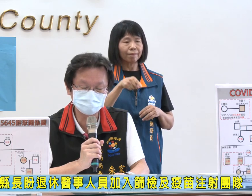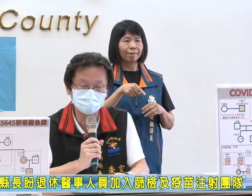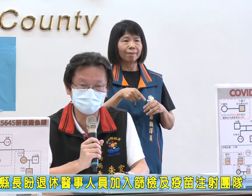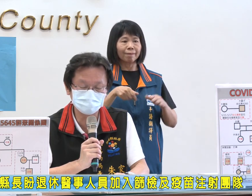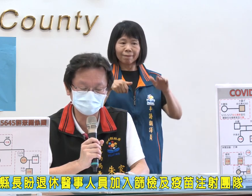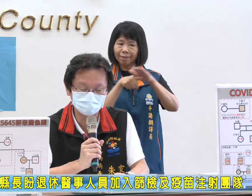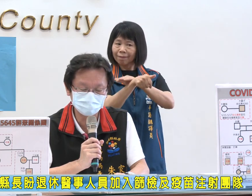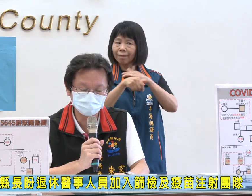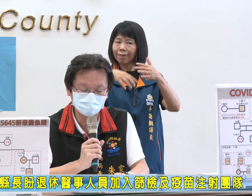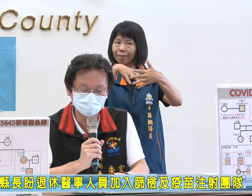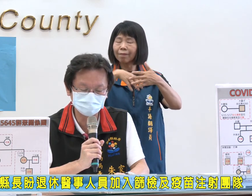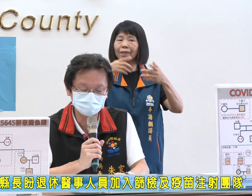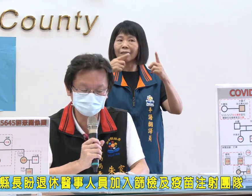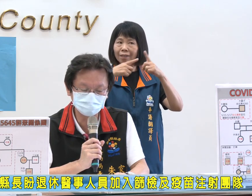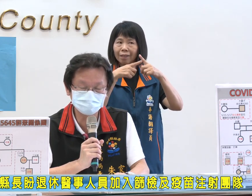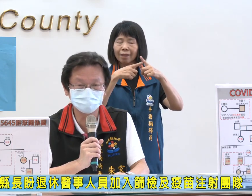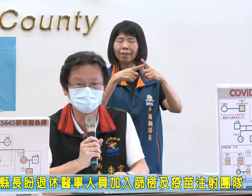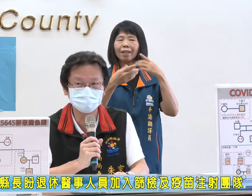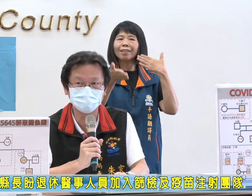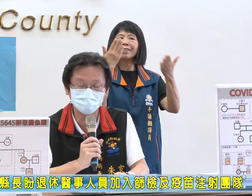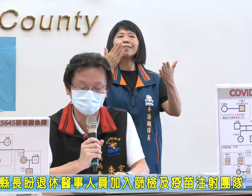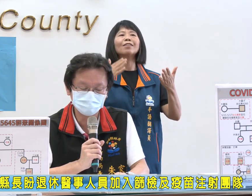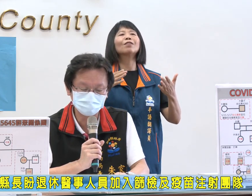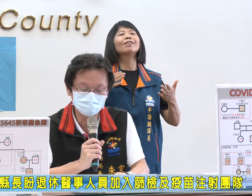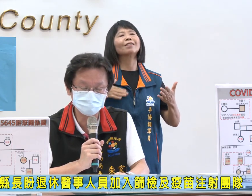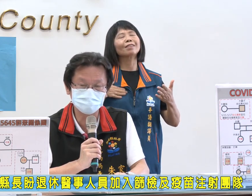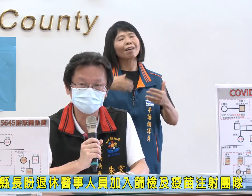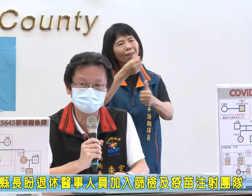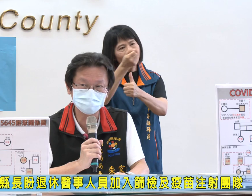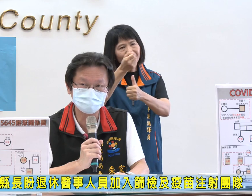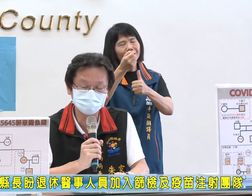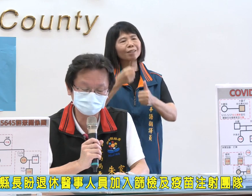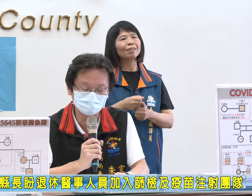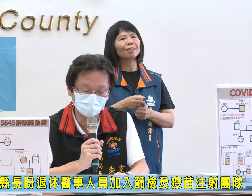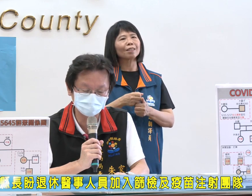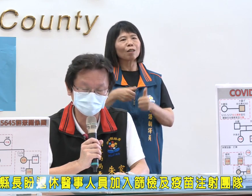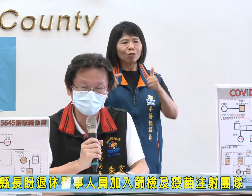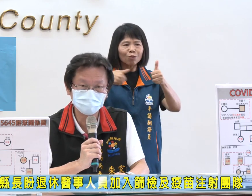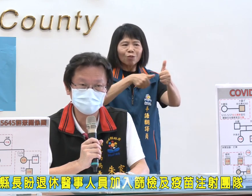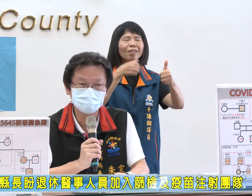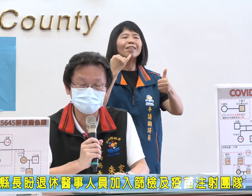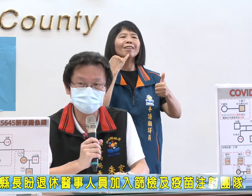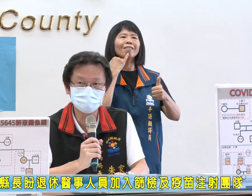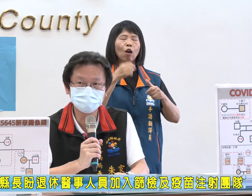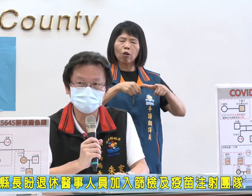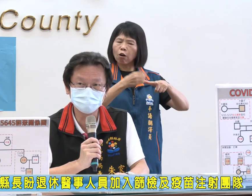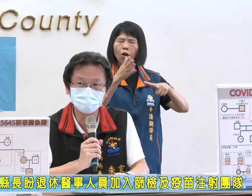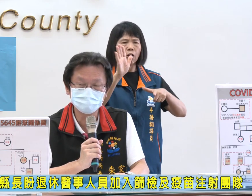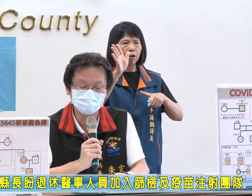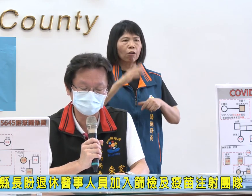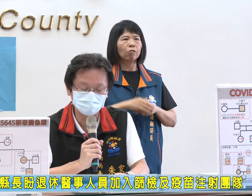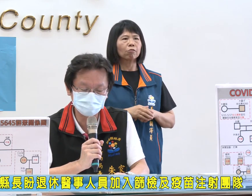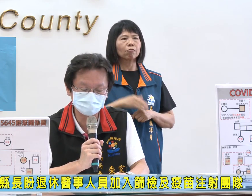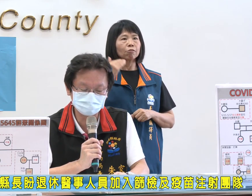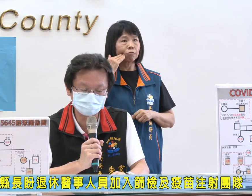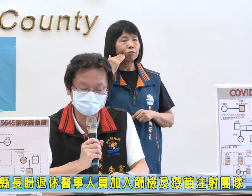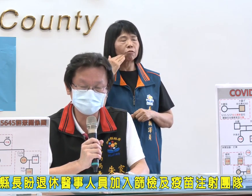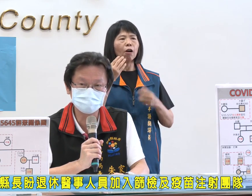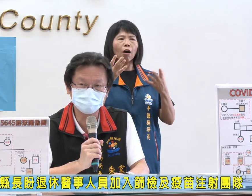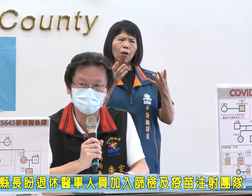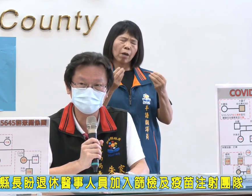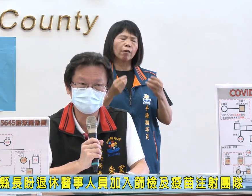2200剂 AZ 疫苗已经分配到10家的医疗院，也再次呼吁民众，如有相关的症状或是与足迹者